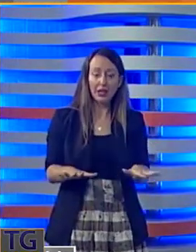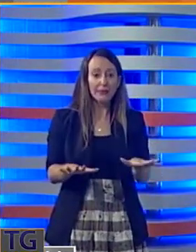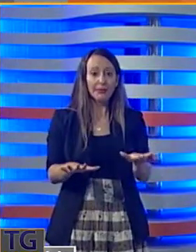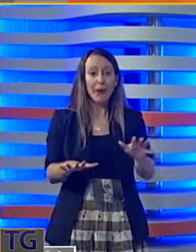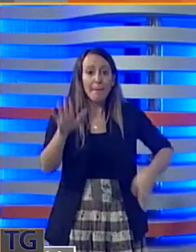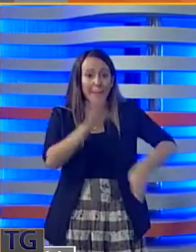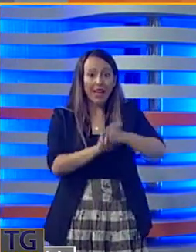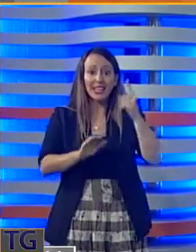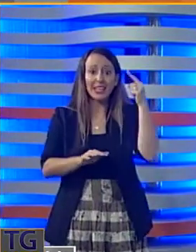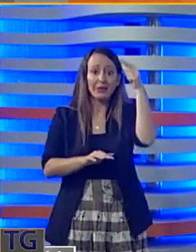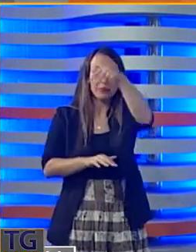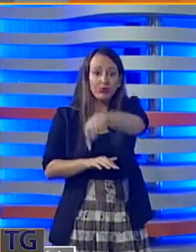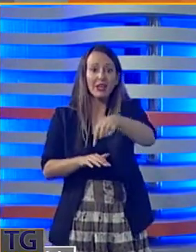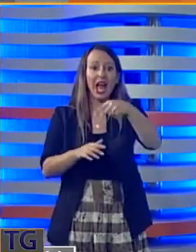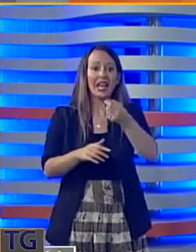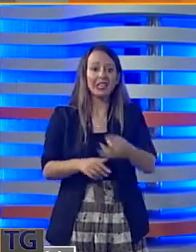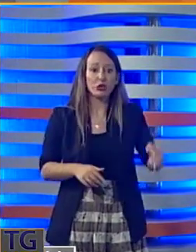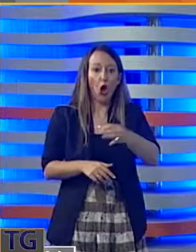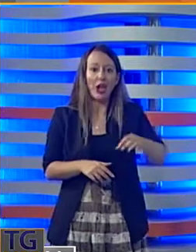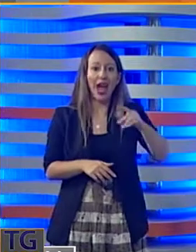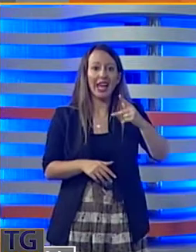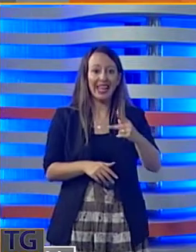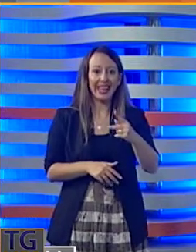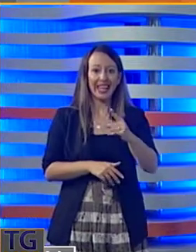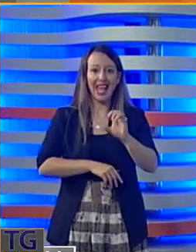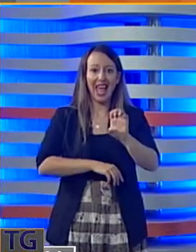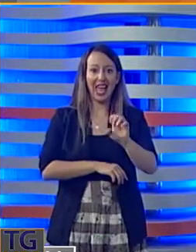120 km da Lampedusa.